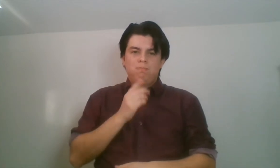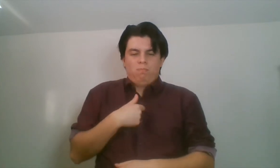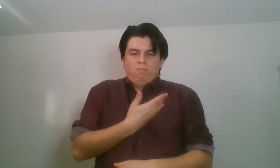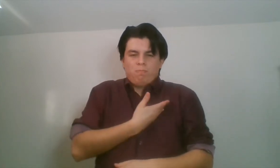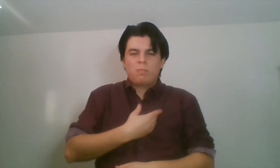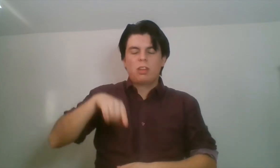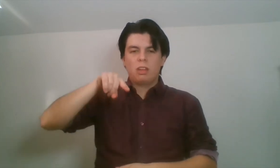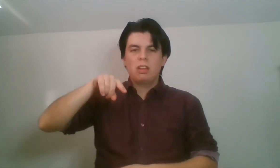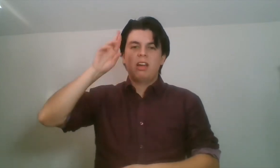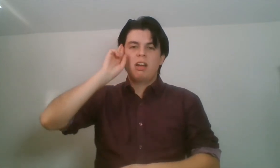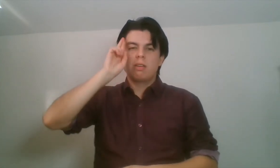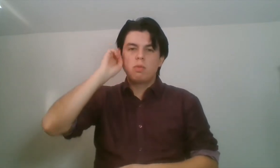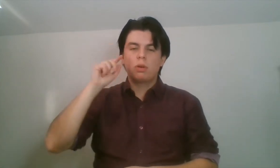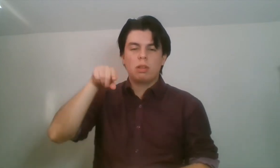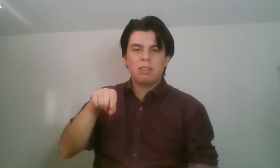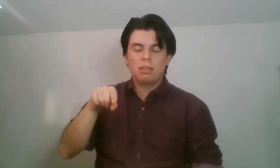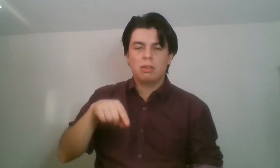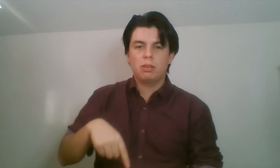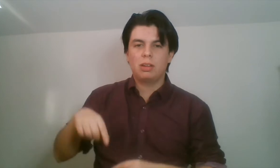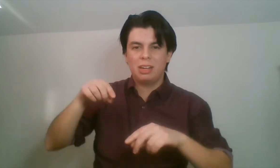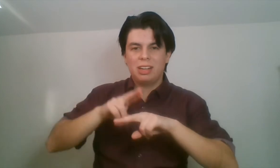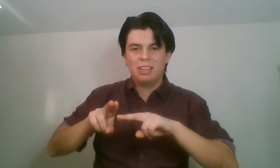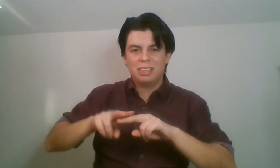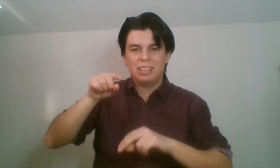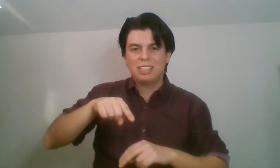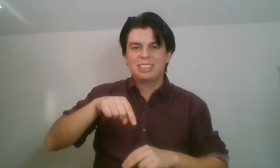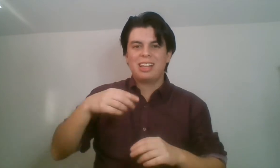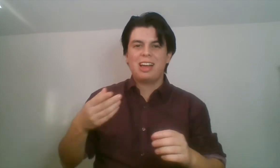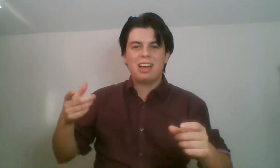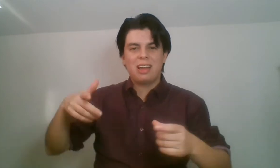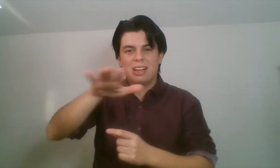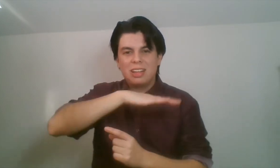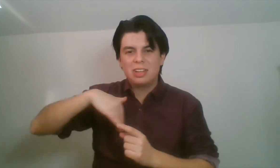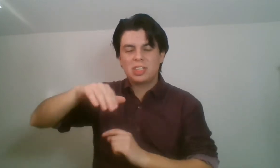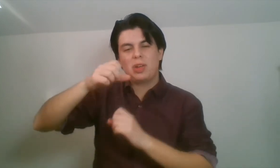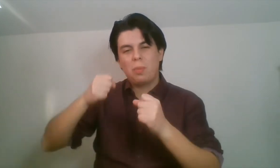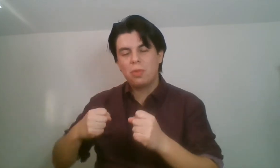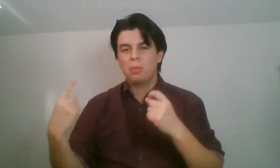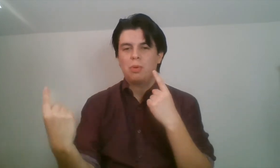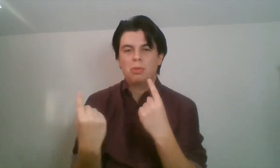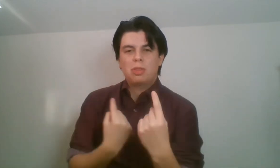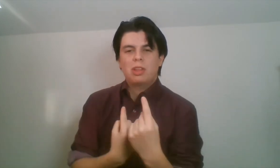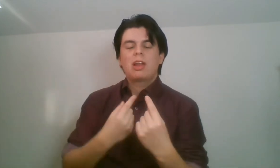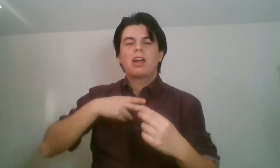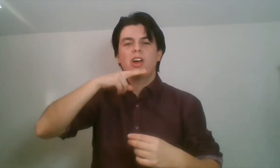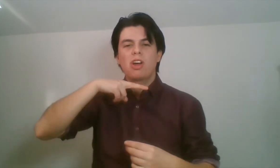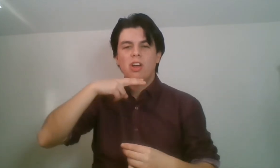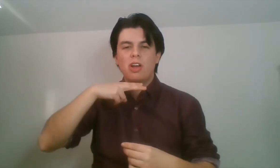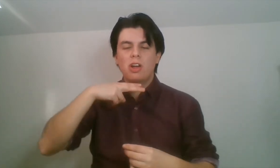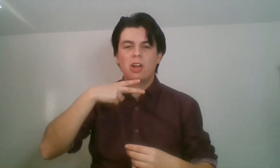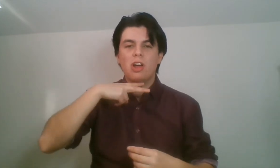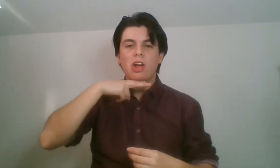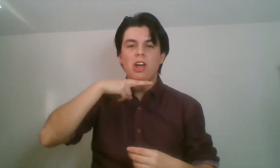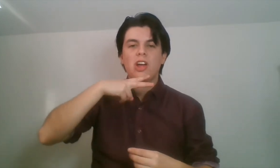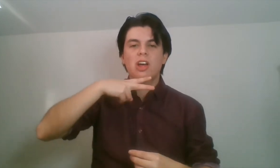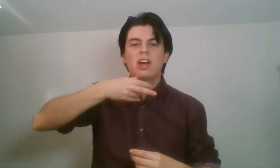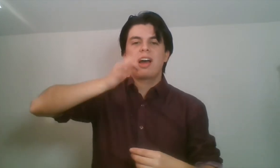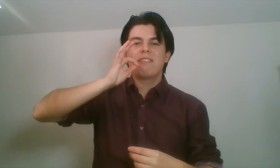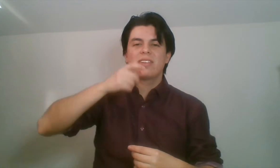1985 y 90 y recuerdo perfectamente lo que estás describiendo, perfectamente, porque vivía a la vuelta en Paulino Alfonso